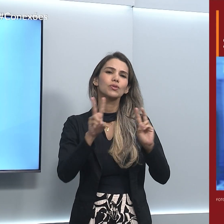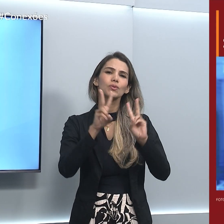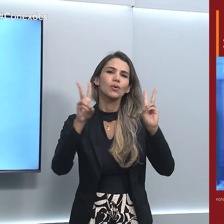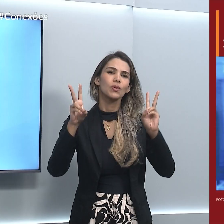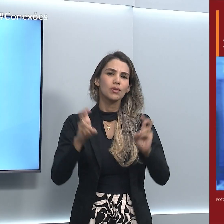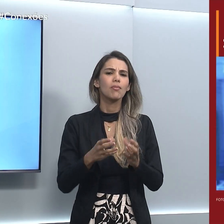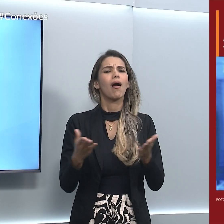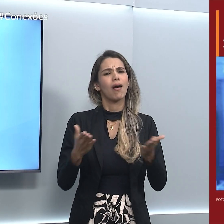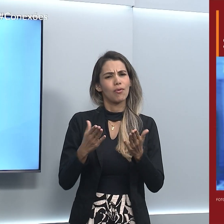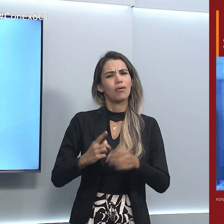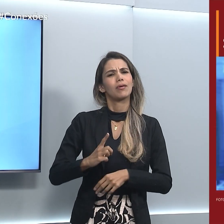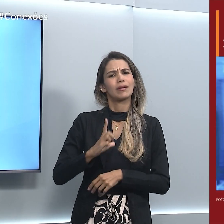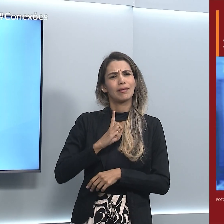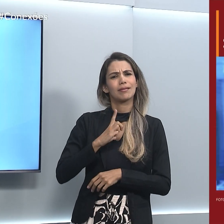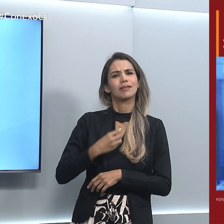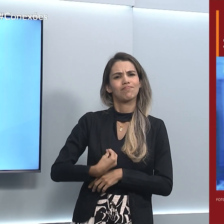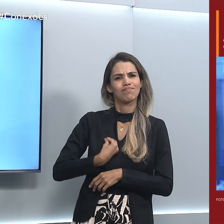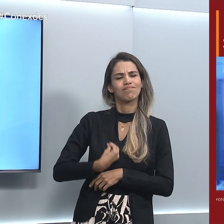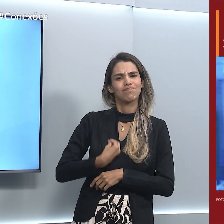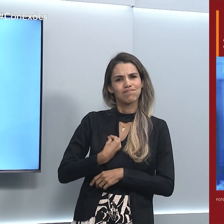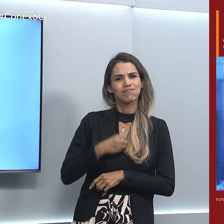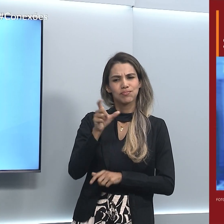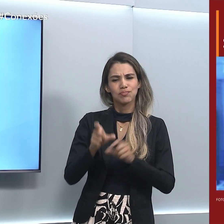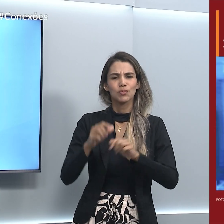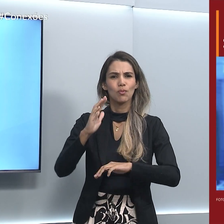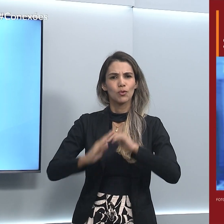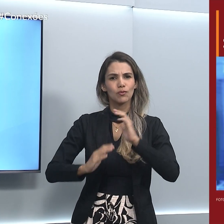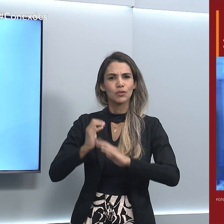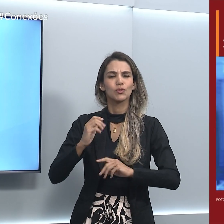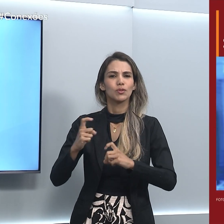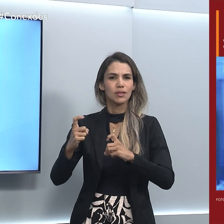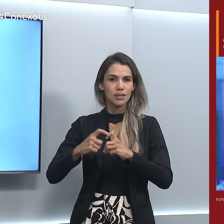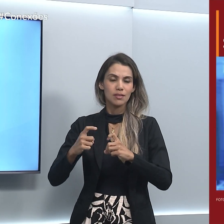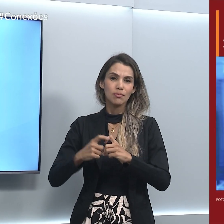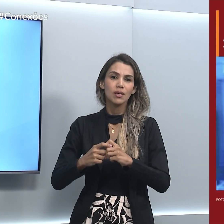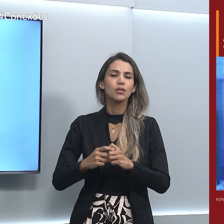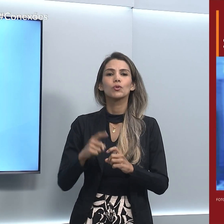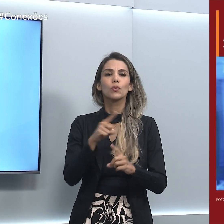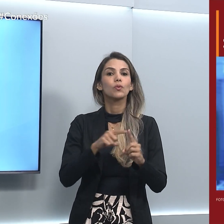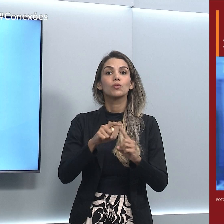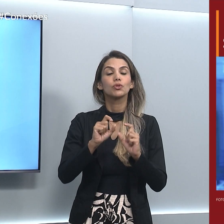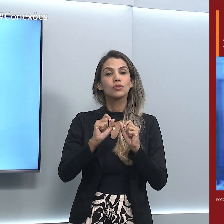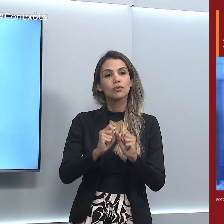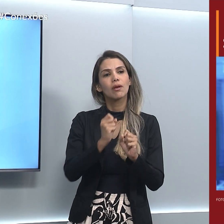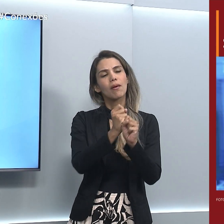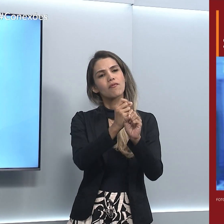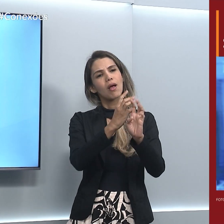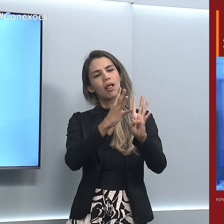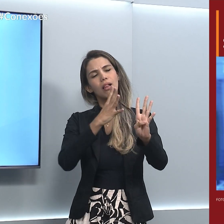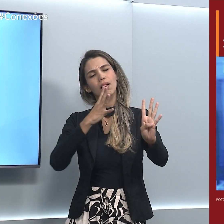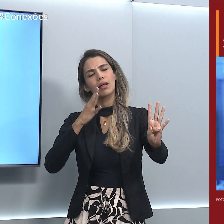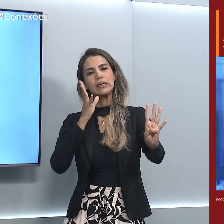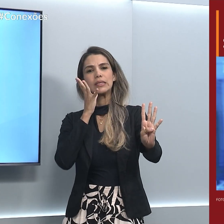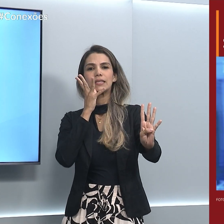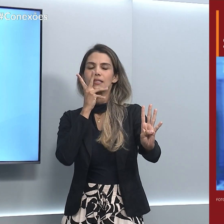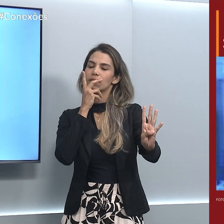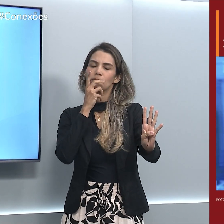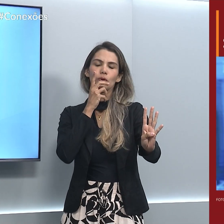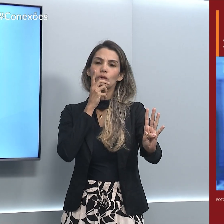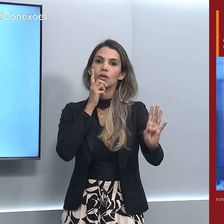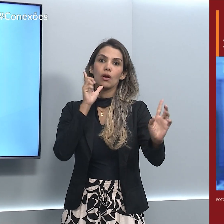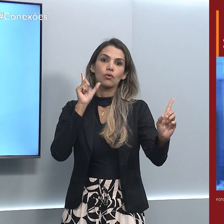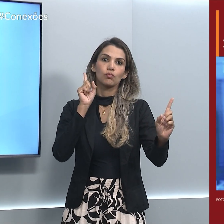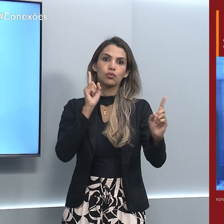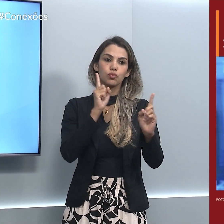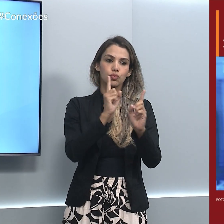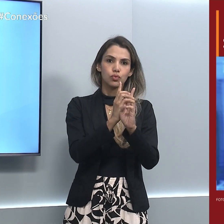segue o objetivo de reduzir o tempo de espera e melhorar o atendimento da população no SUS. As